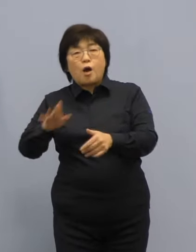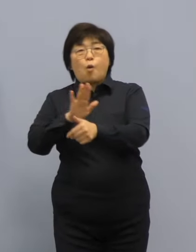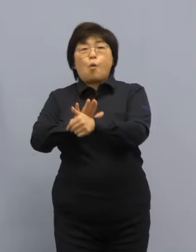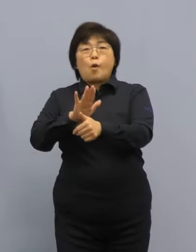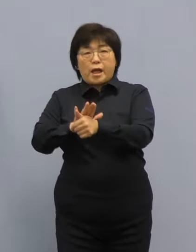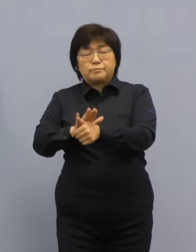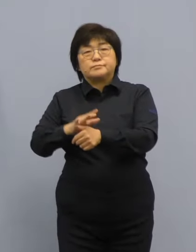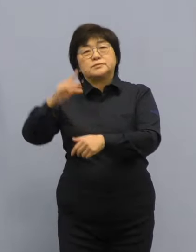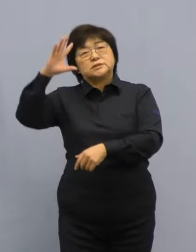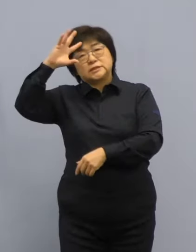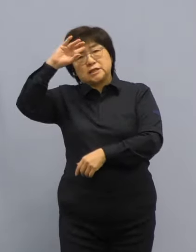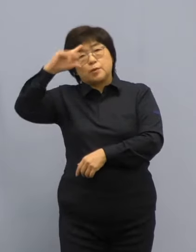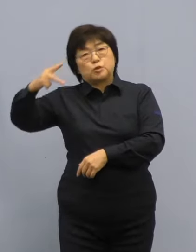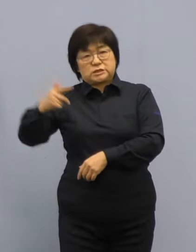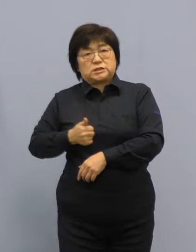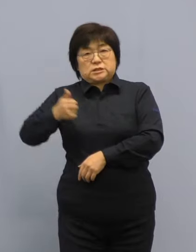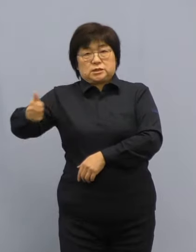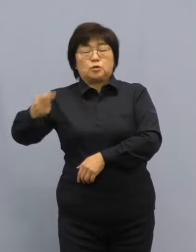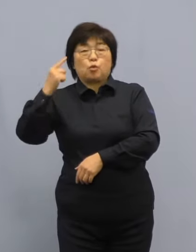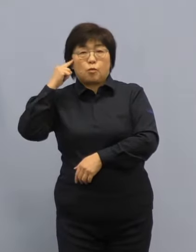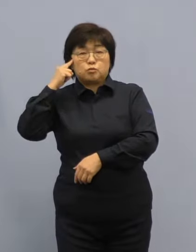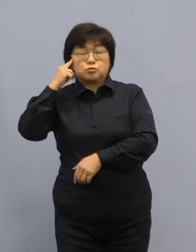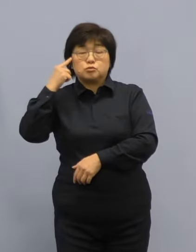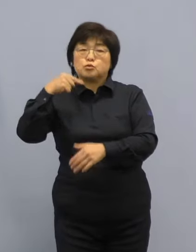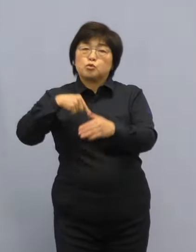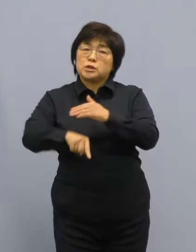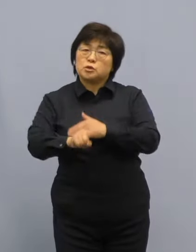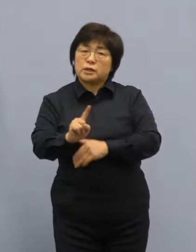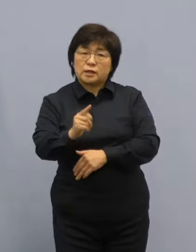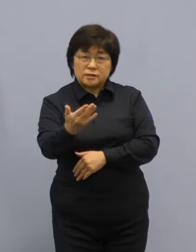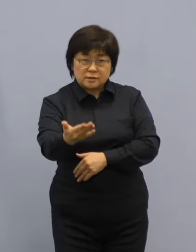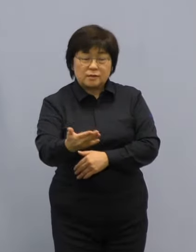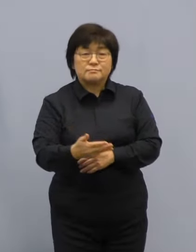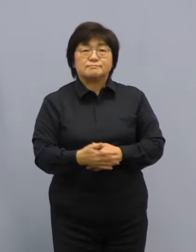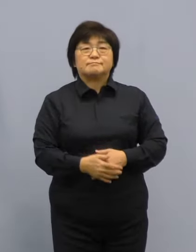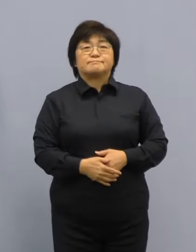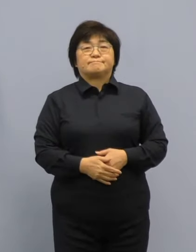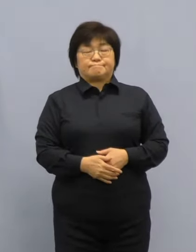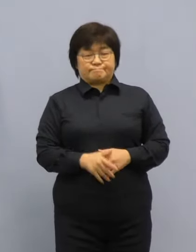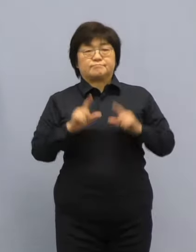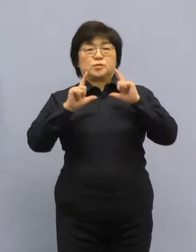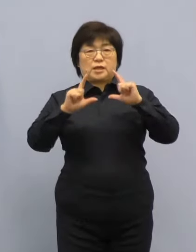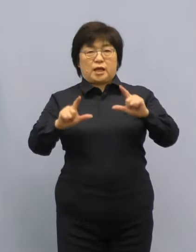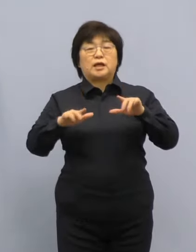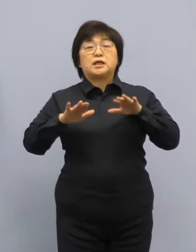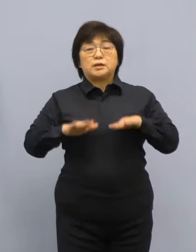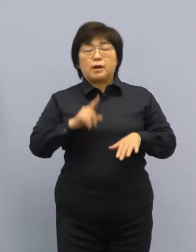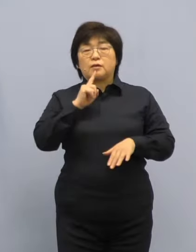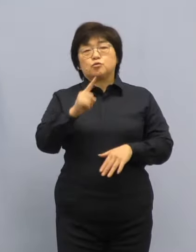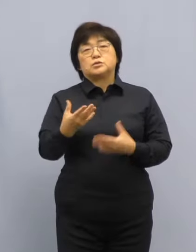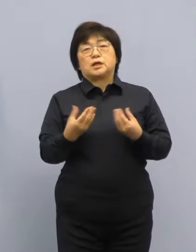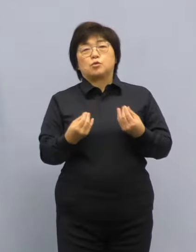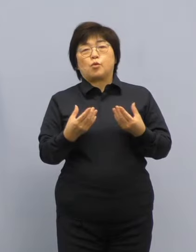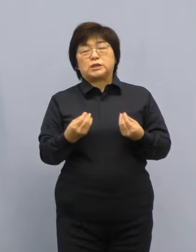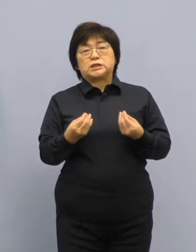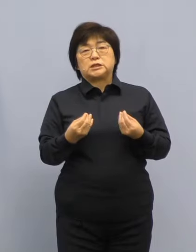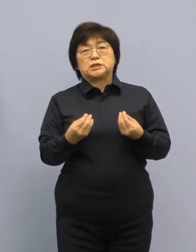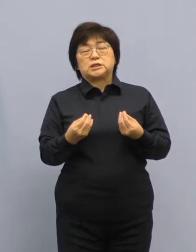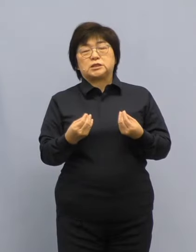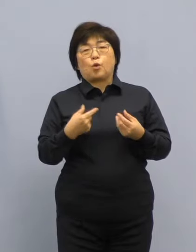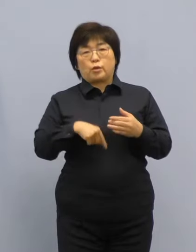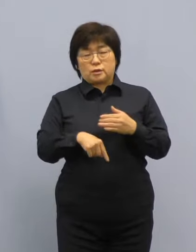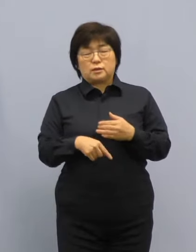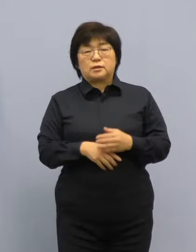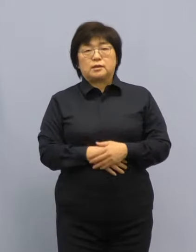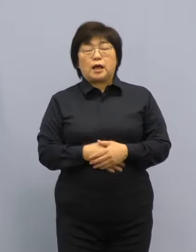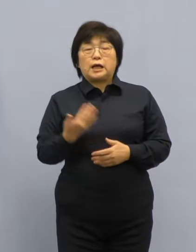入られたと思いますが、はい、けれども、改めてその理由を教えてください。はい、 今申し上げた通りなんですけれども、